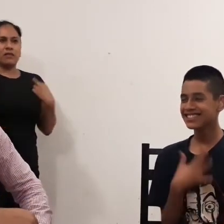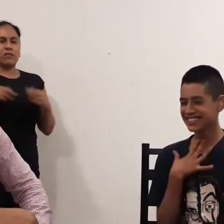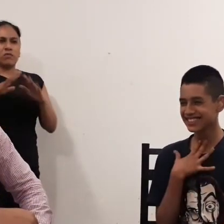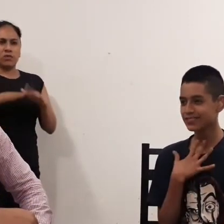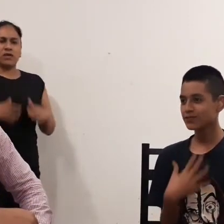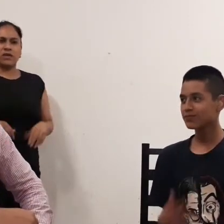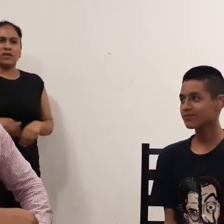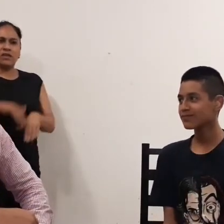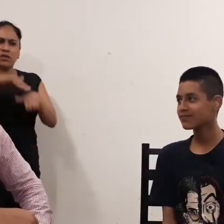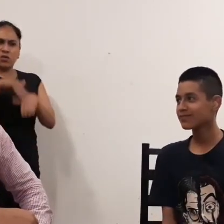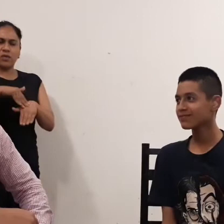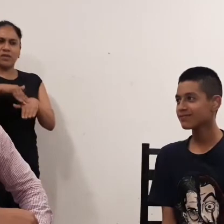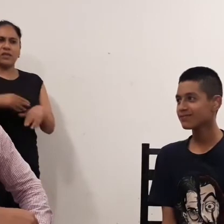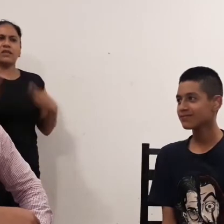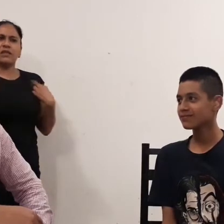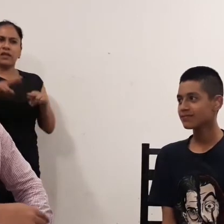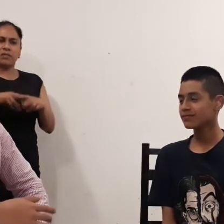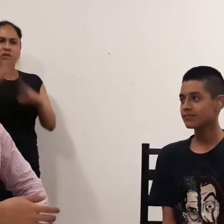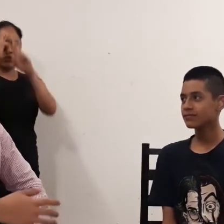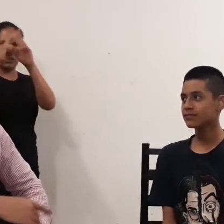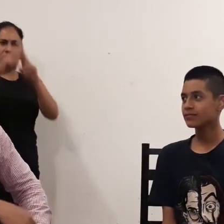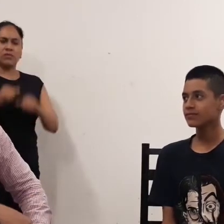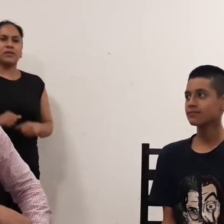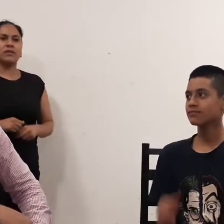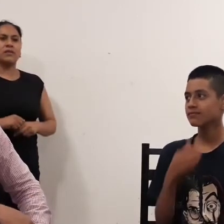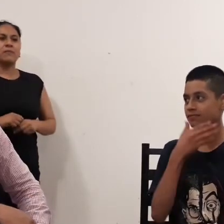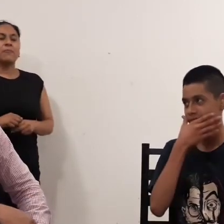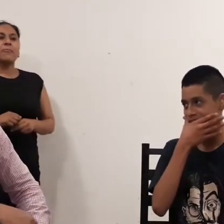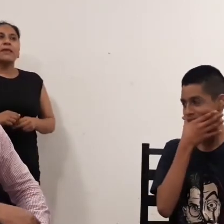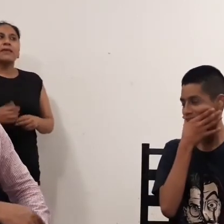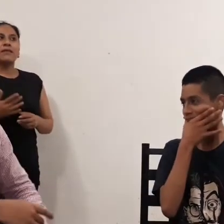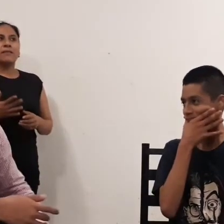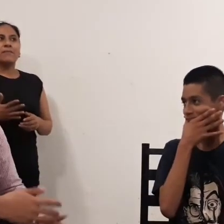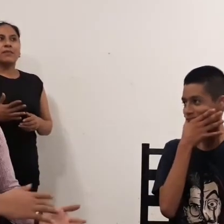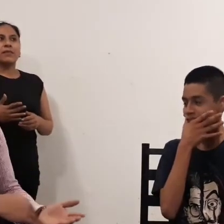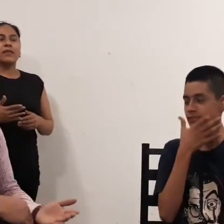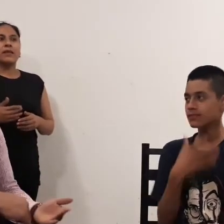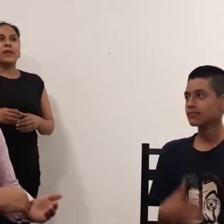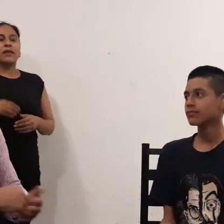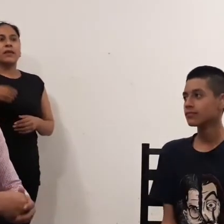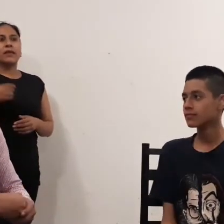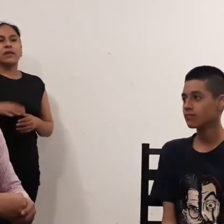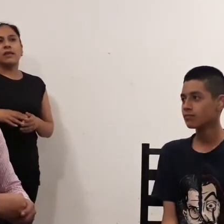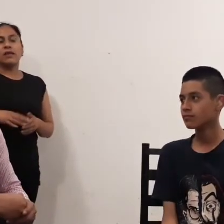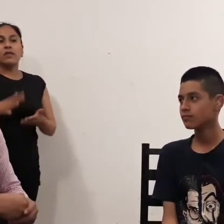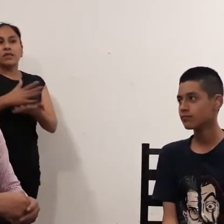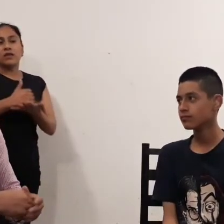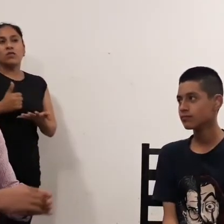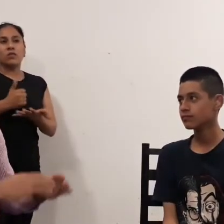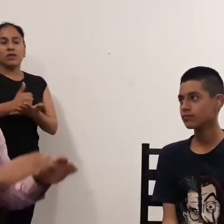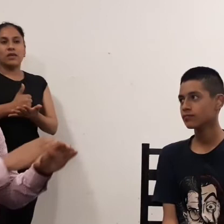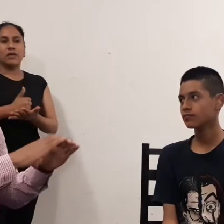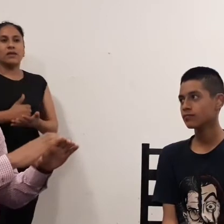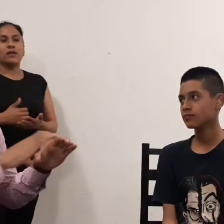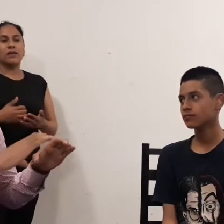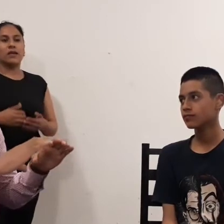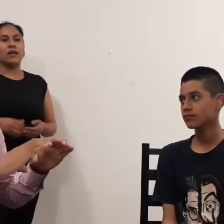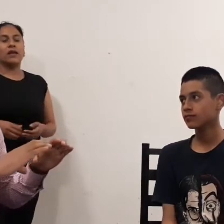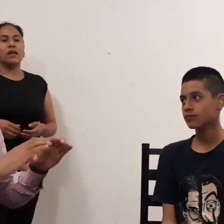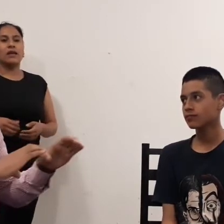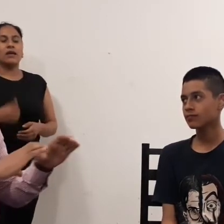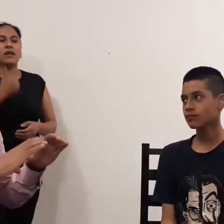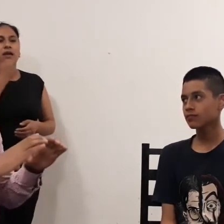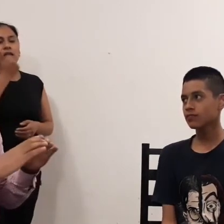autoridad, ¿no? Al que respeta, y al final el papel es complementar estas actividades, ¿no? Y cubrir